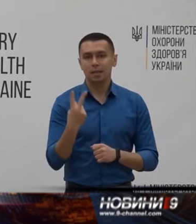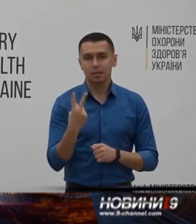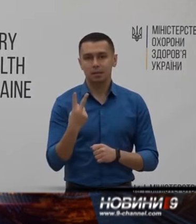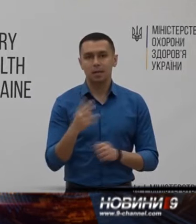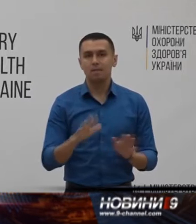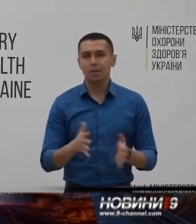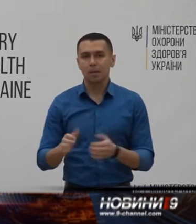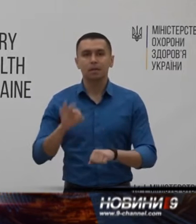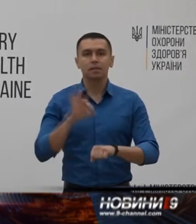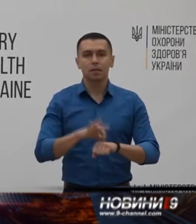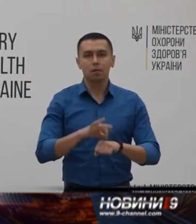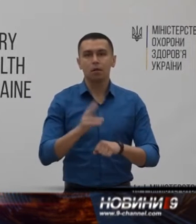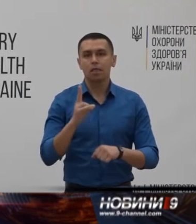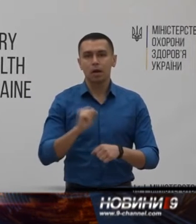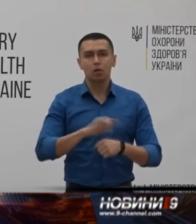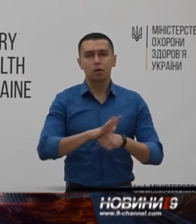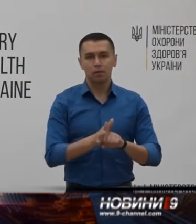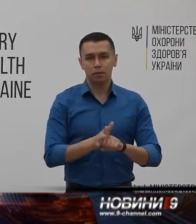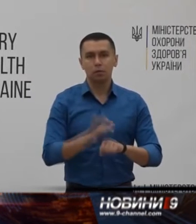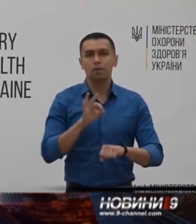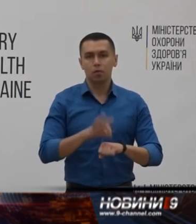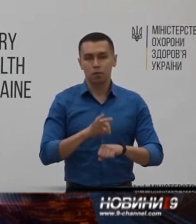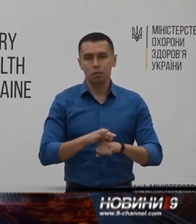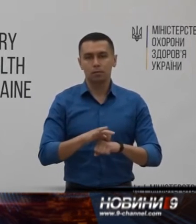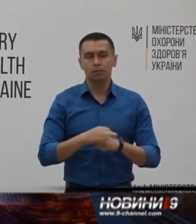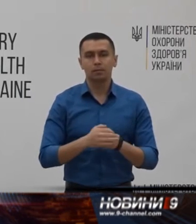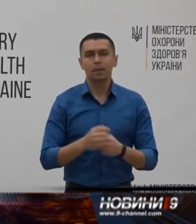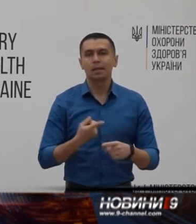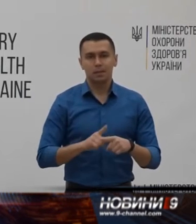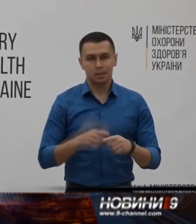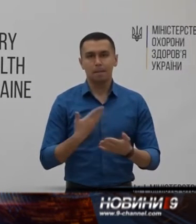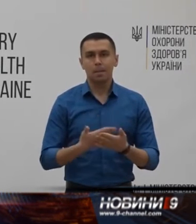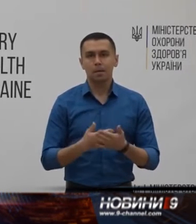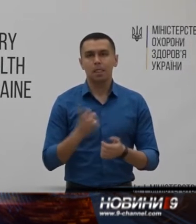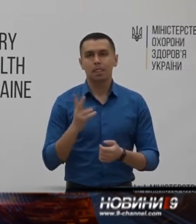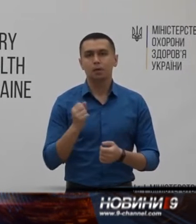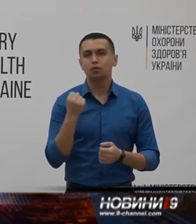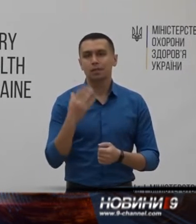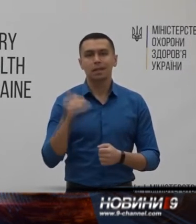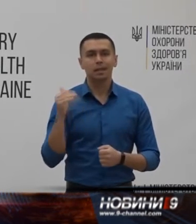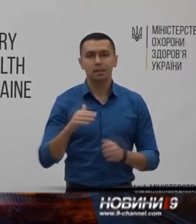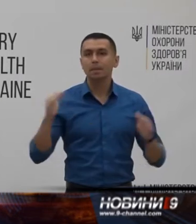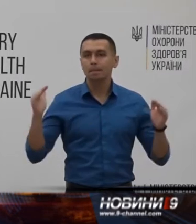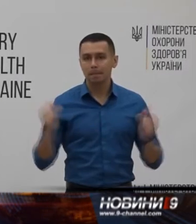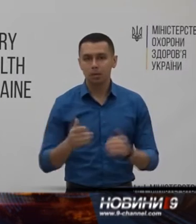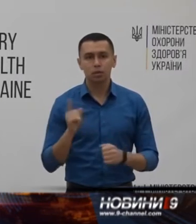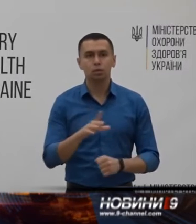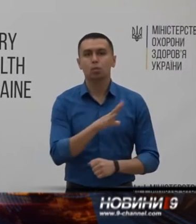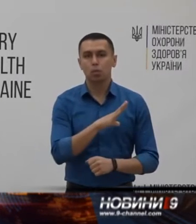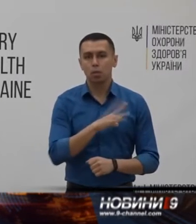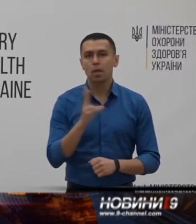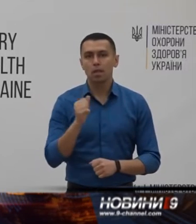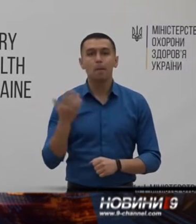30612 випадків захворювання на коронавірусну хворобу. Це майже на 14 тисяч менше, ніж було